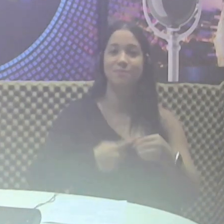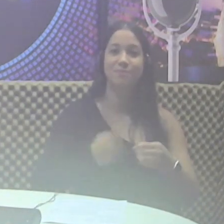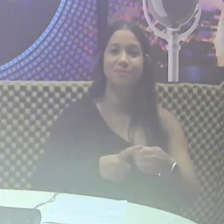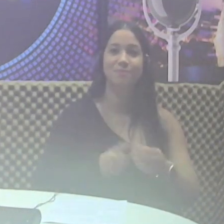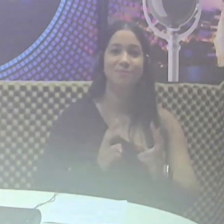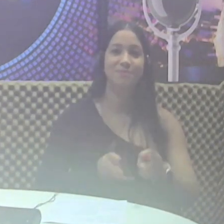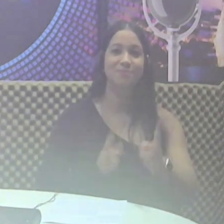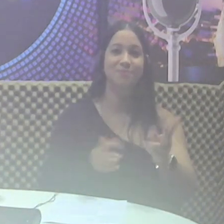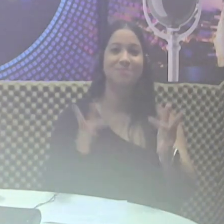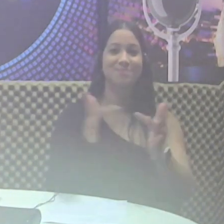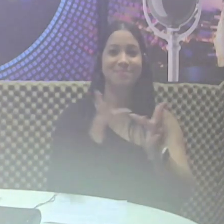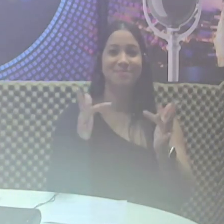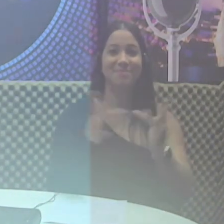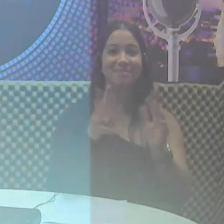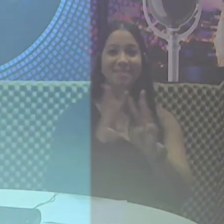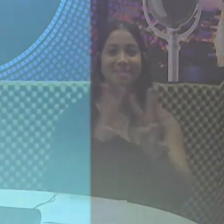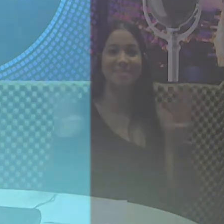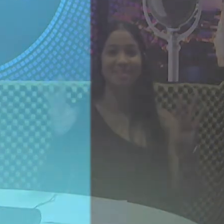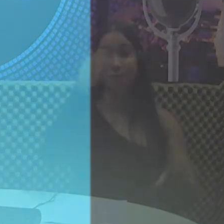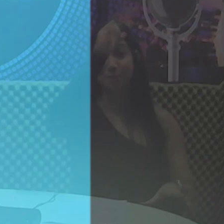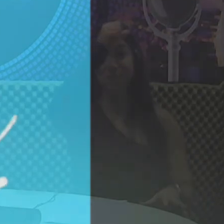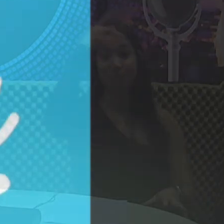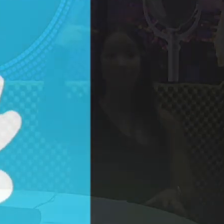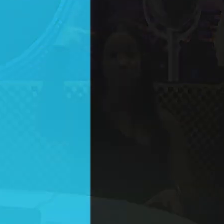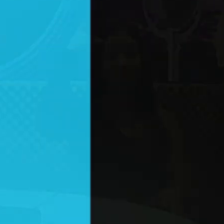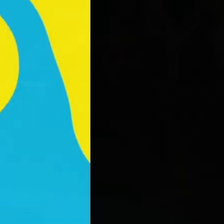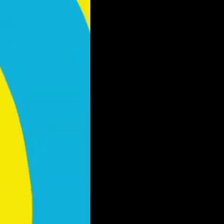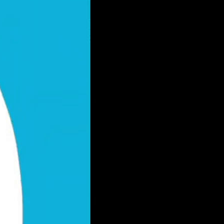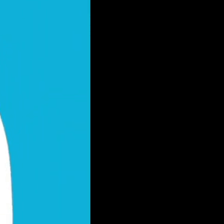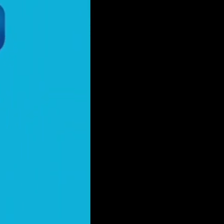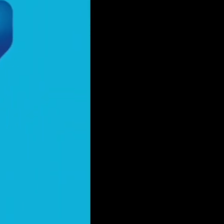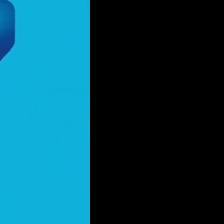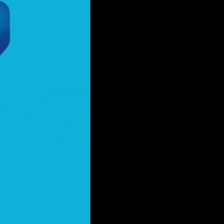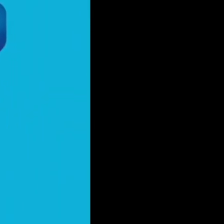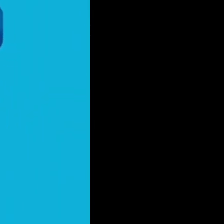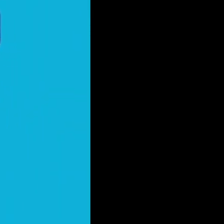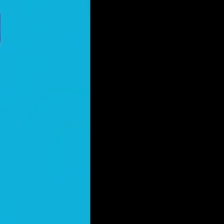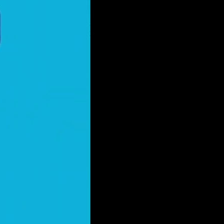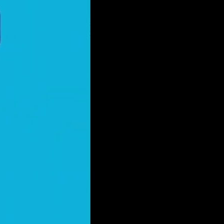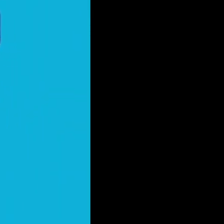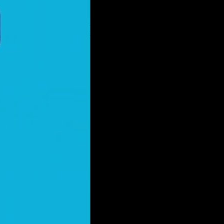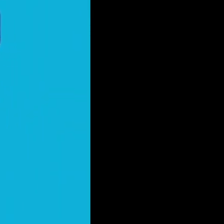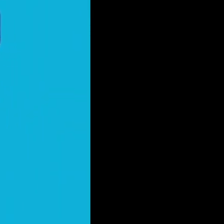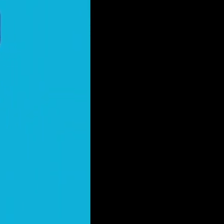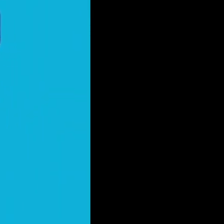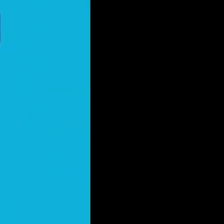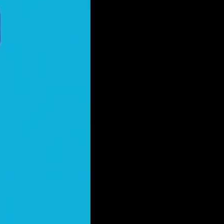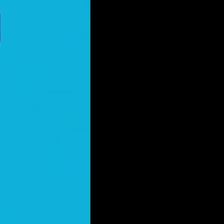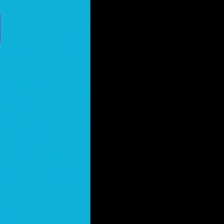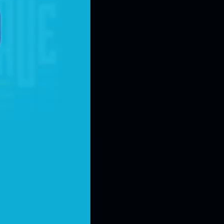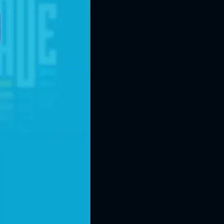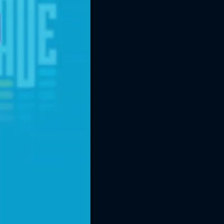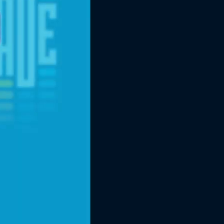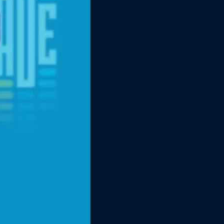Nossa Cidade. Continue conosco no portal da Prefeitura e nas redes sociais.